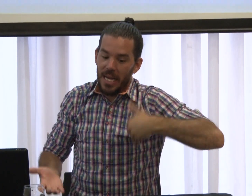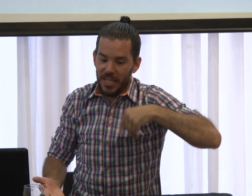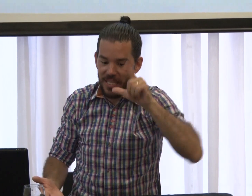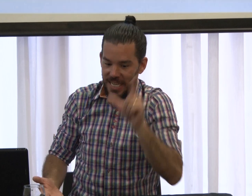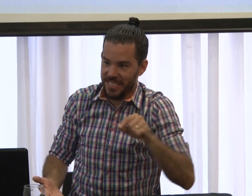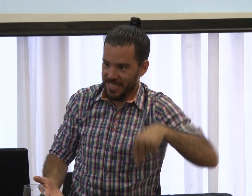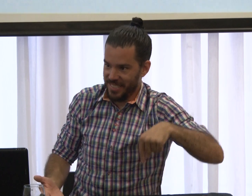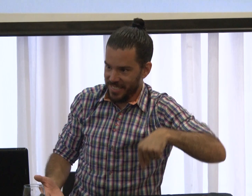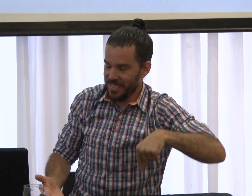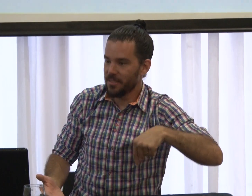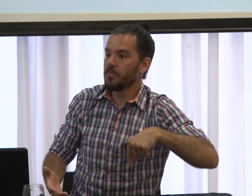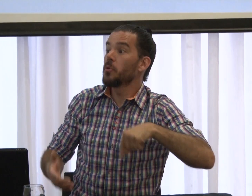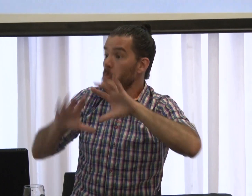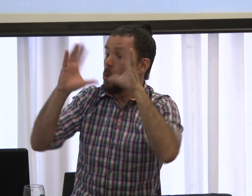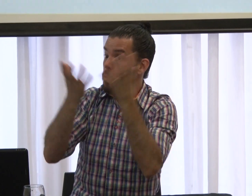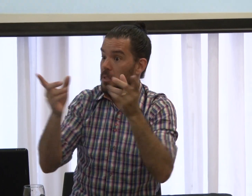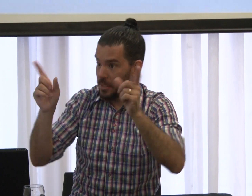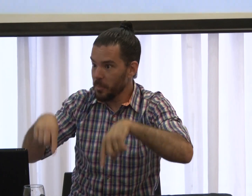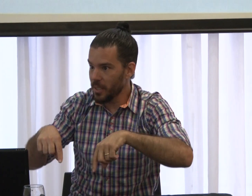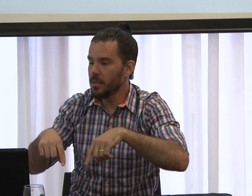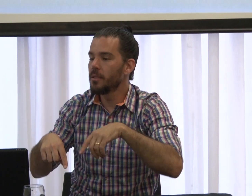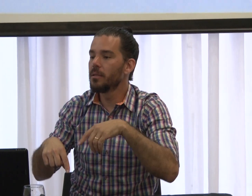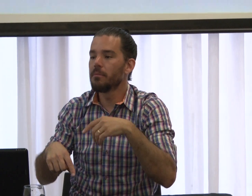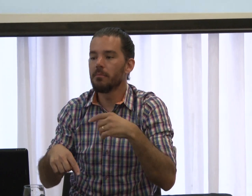herramienta. Y me parece muy importante para mostrar a toda la Argentina